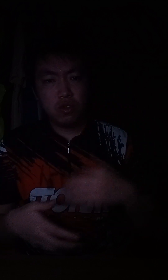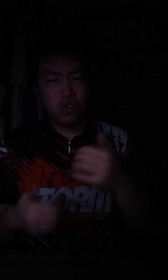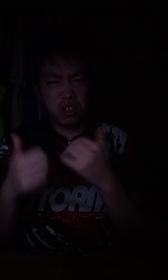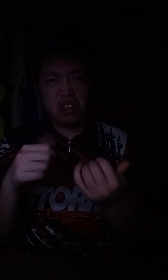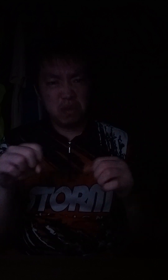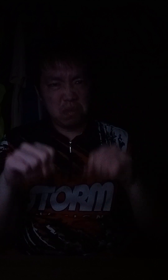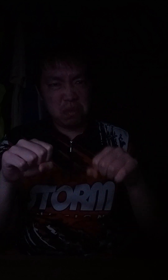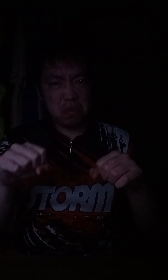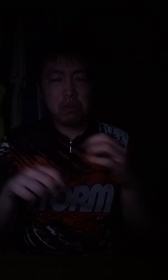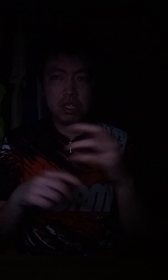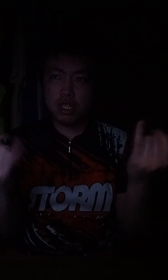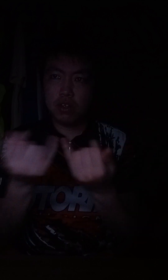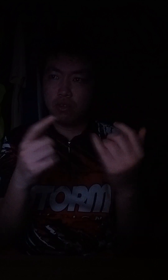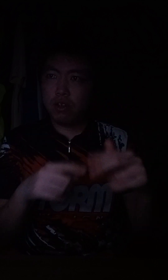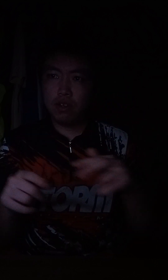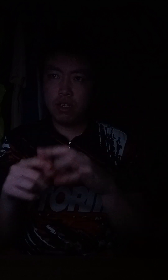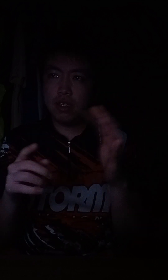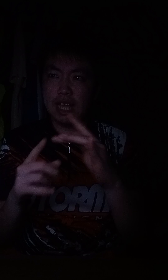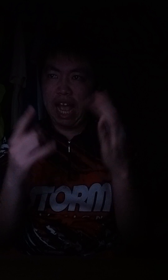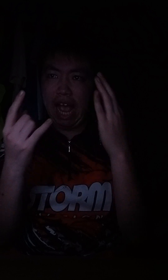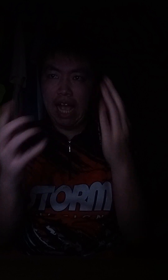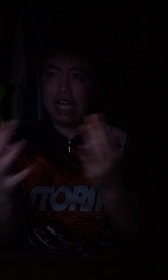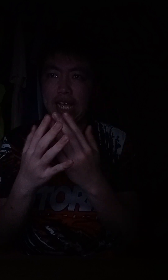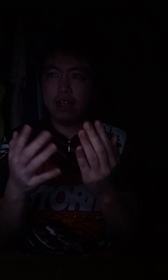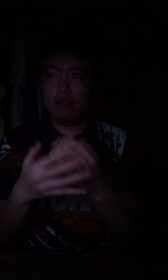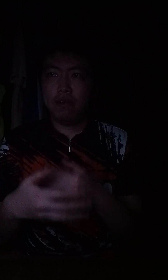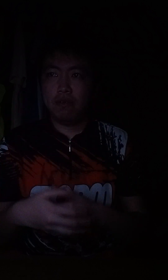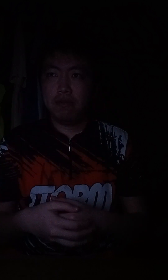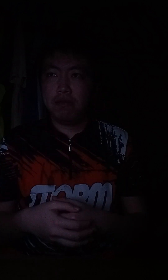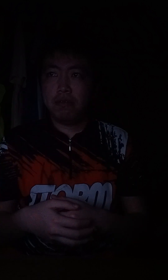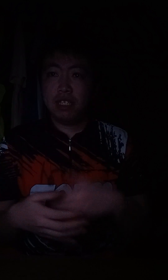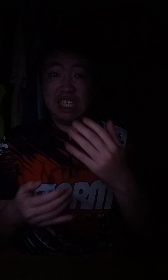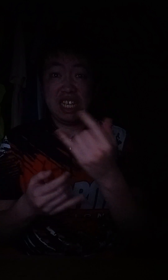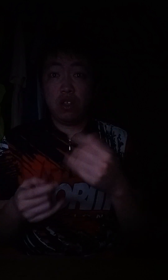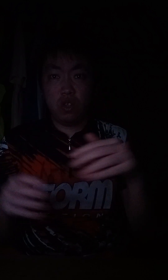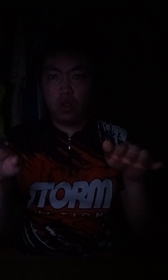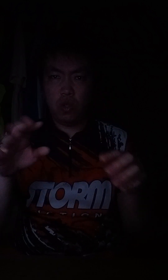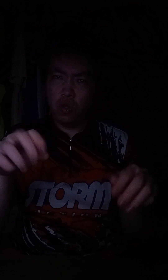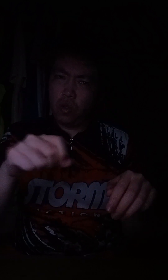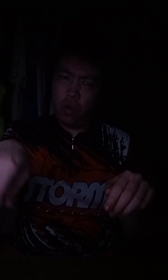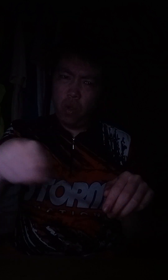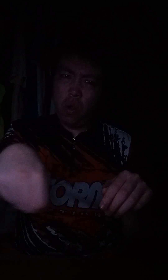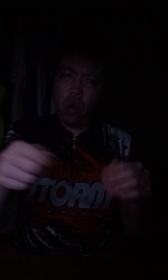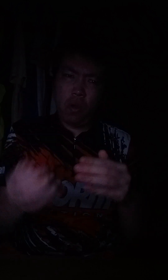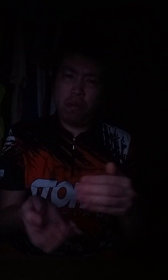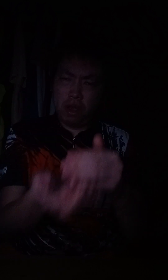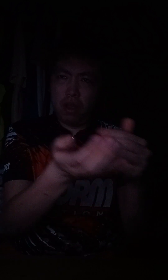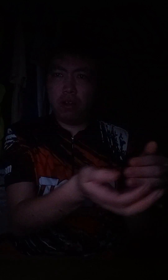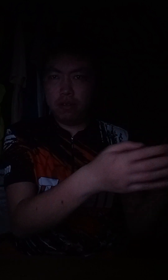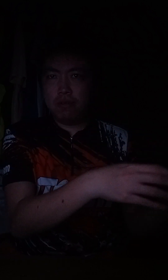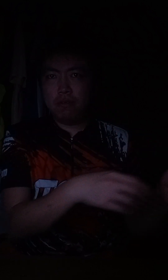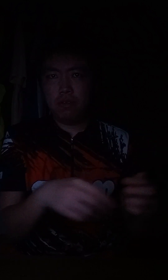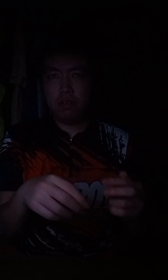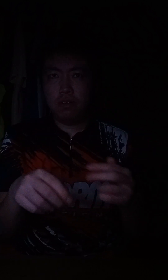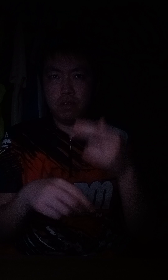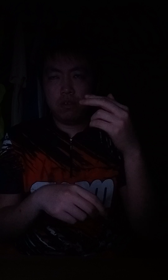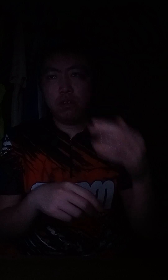배달원은 아내와 딸을 책임지던 가장이었습니다. 이날도 떡볶이를 받아 배달 가던 길이었습니다. 나이 드신